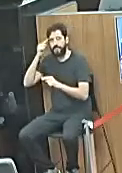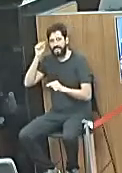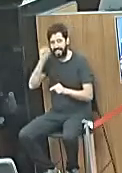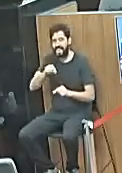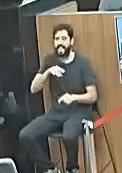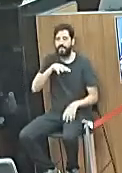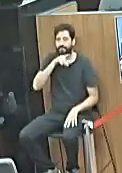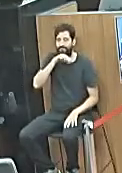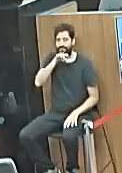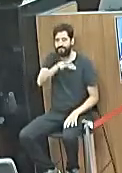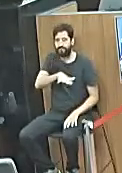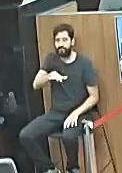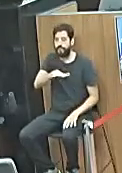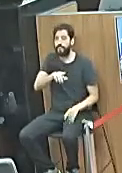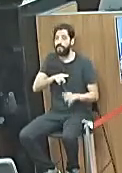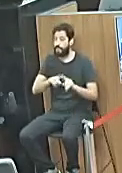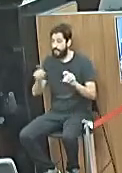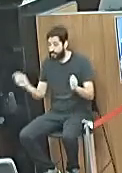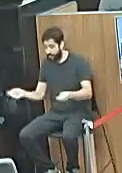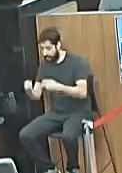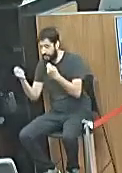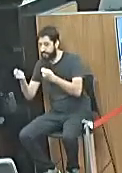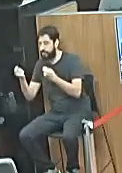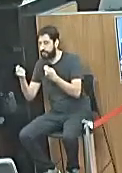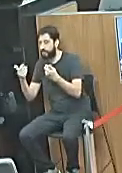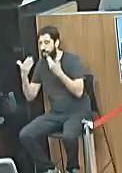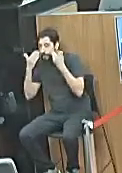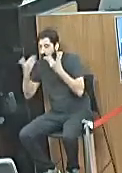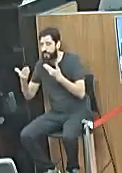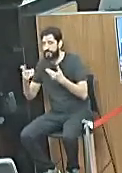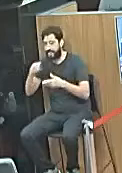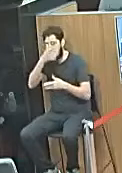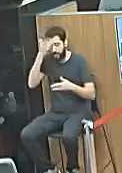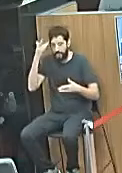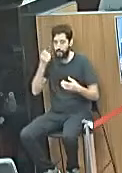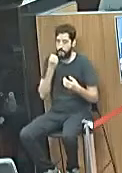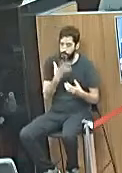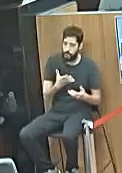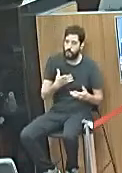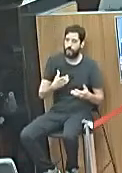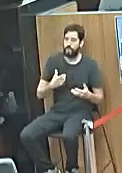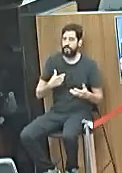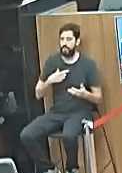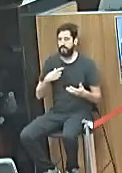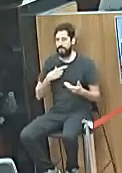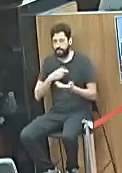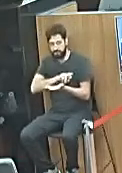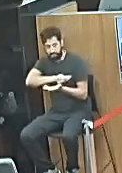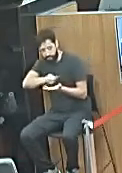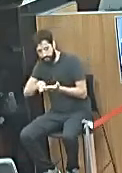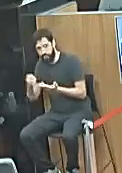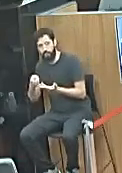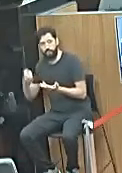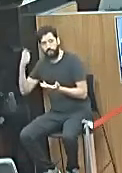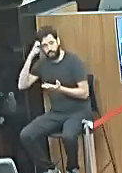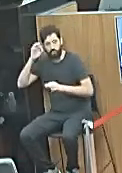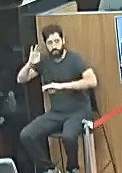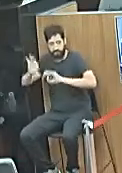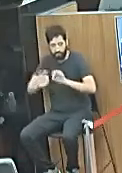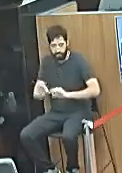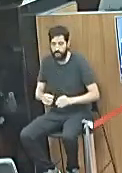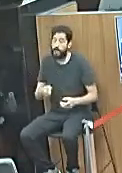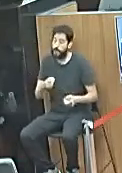festival é mostrar esse lugar de gente de gente boa gente inteligente que tem cultura que tem produção e que pode inclusive ser um lugar onde